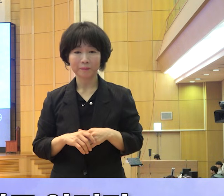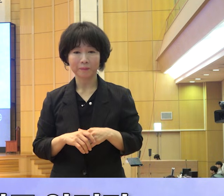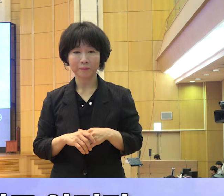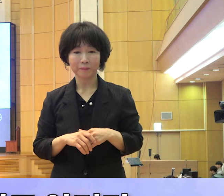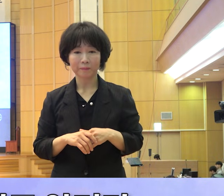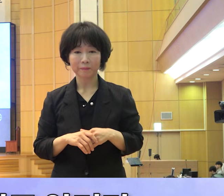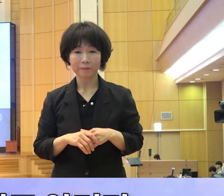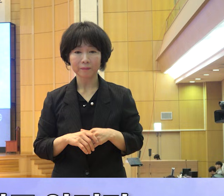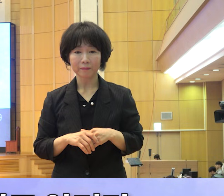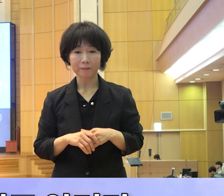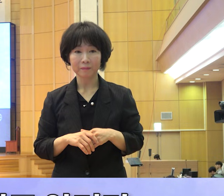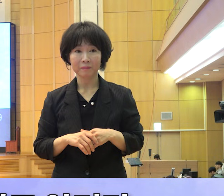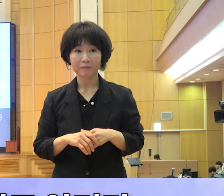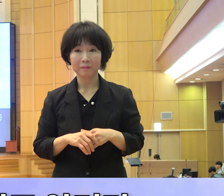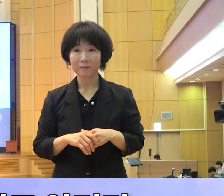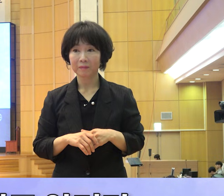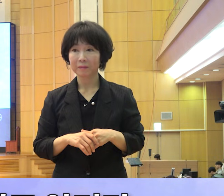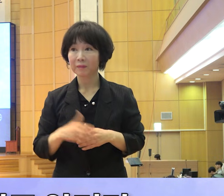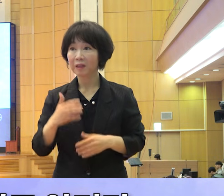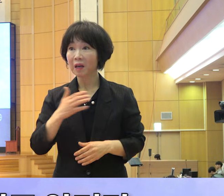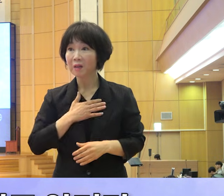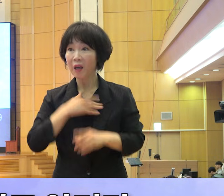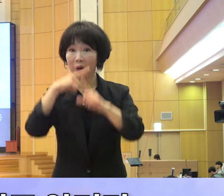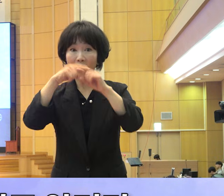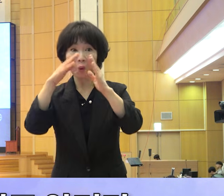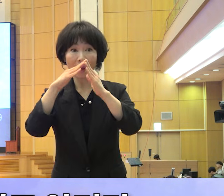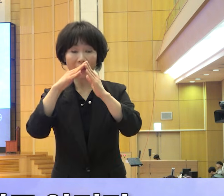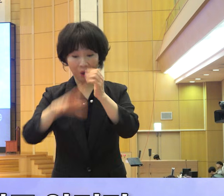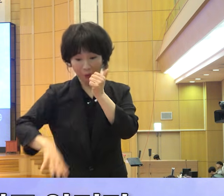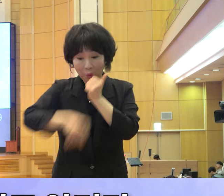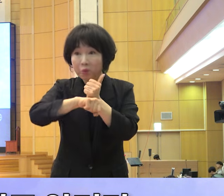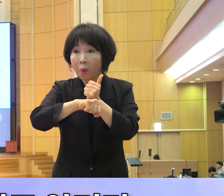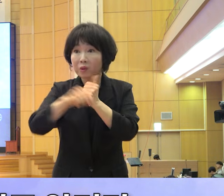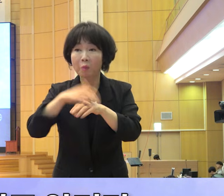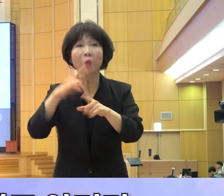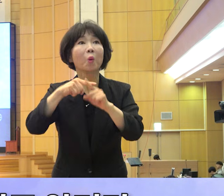그냥 아무 교회나 왔다 갔다 이런 식이 돼버리는 거예요.